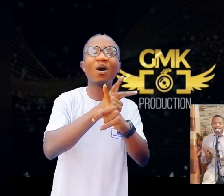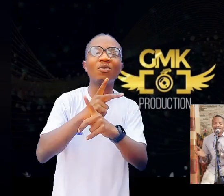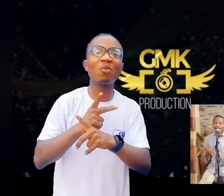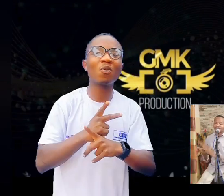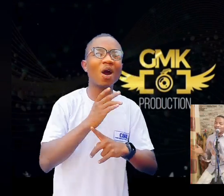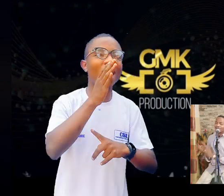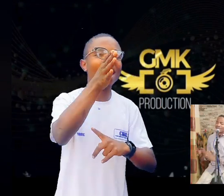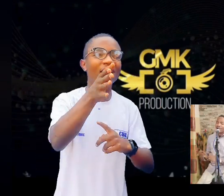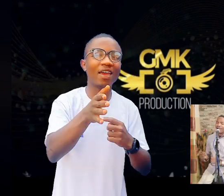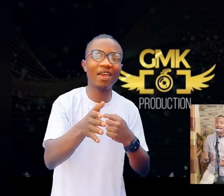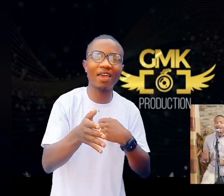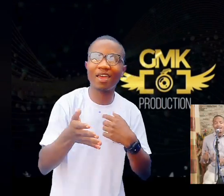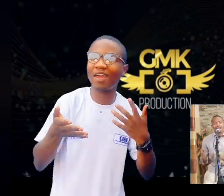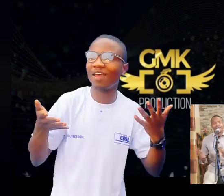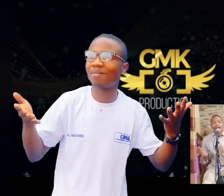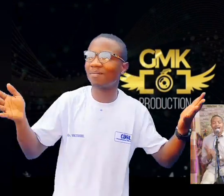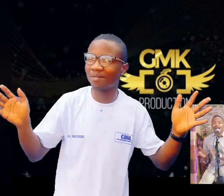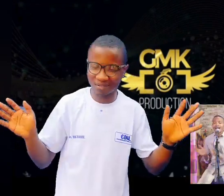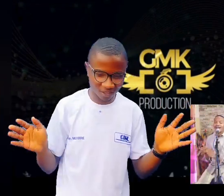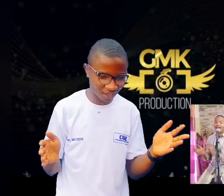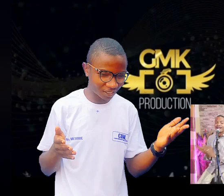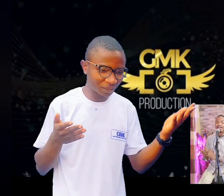Il prendra soin de moi.